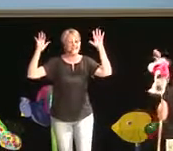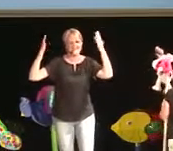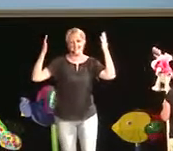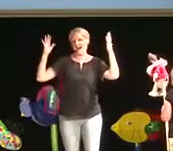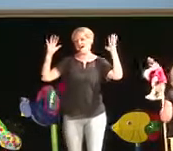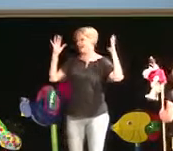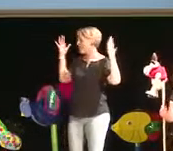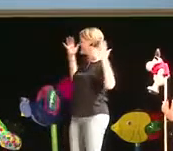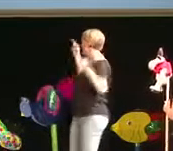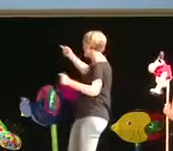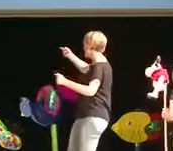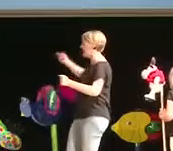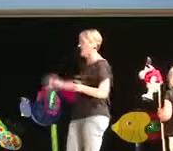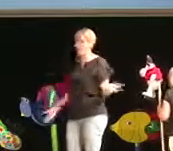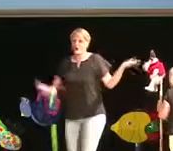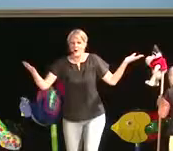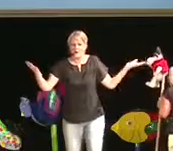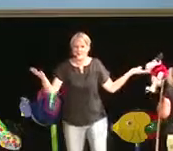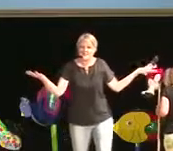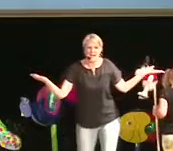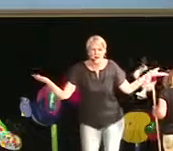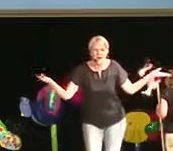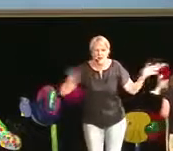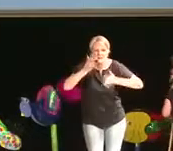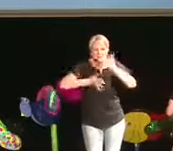Des arbres, bien sûr. Et comment on fait des arbres en signe?